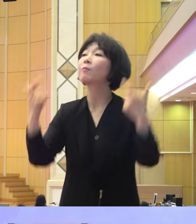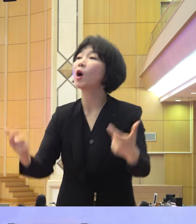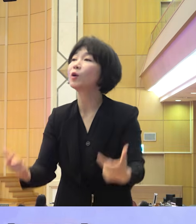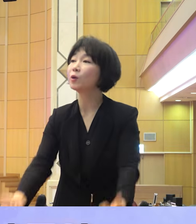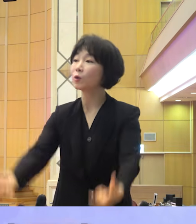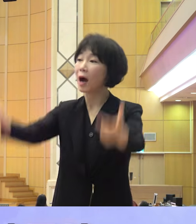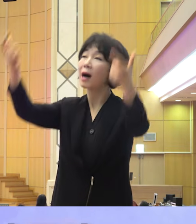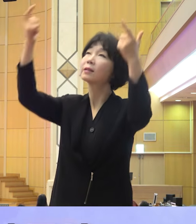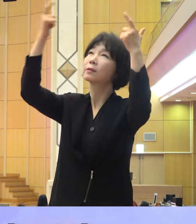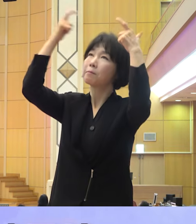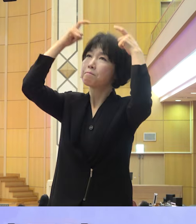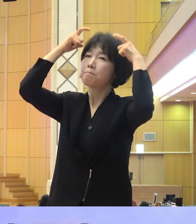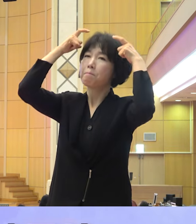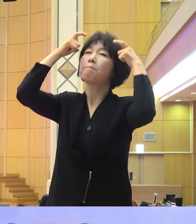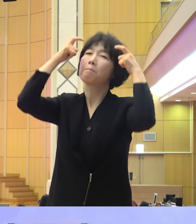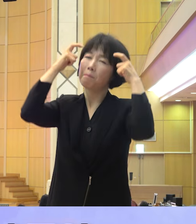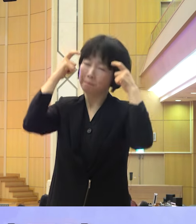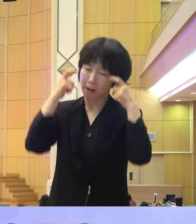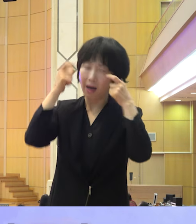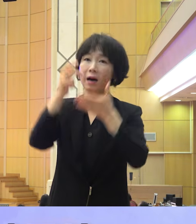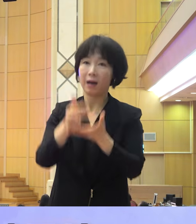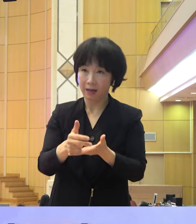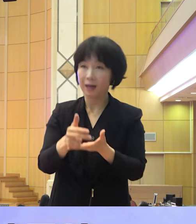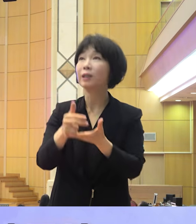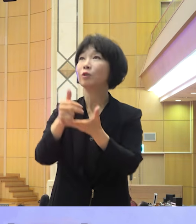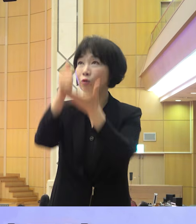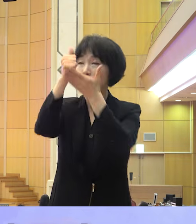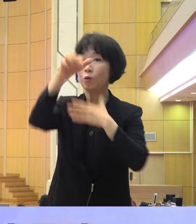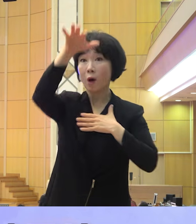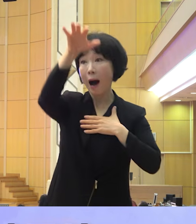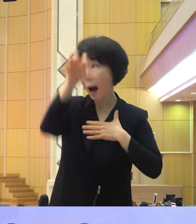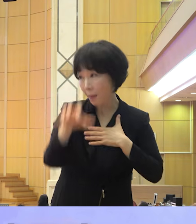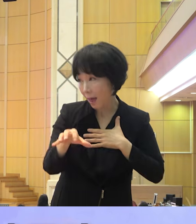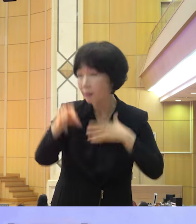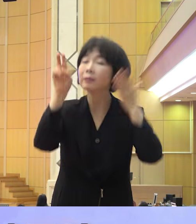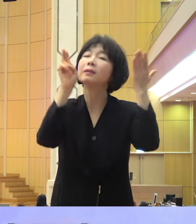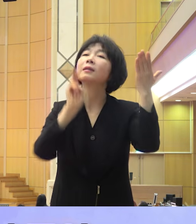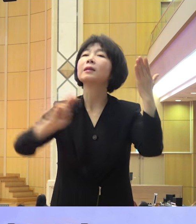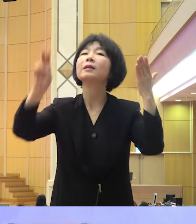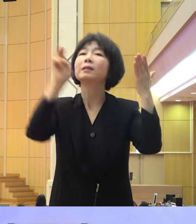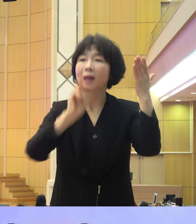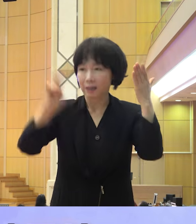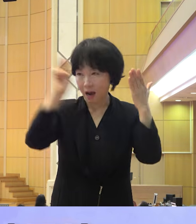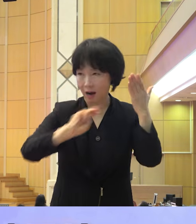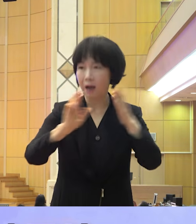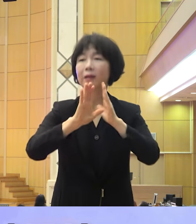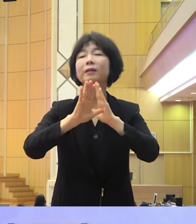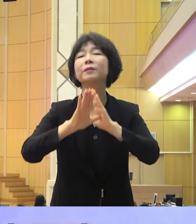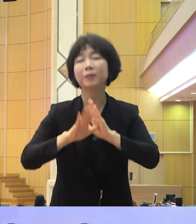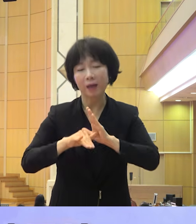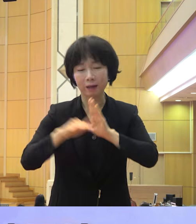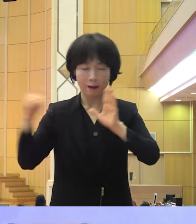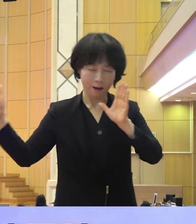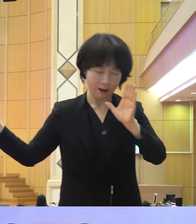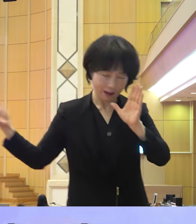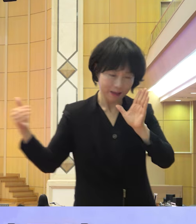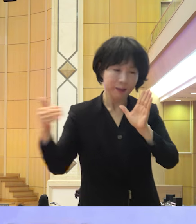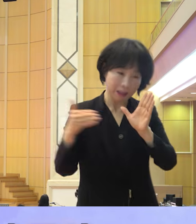머리에 면류관 쓰고서 주 앞에 찬양할